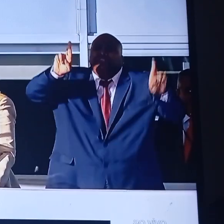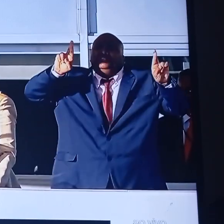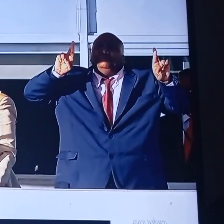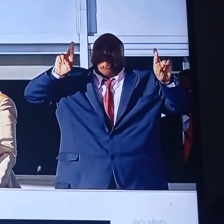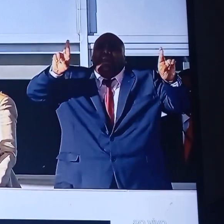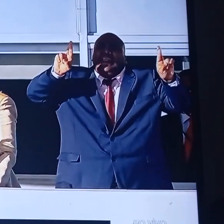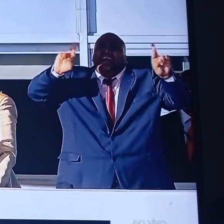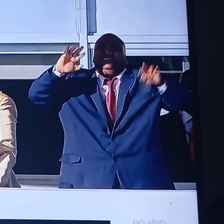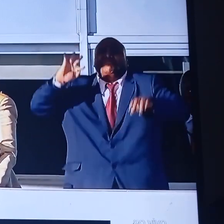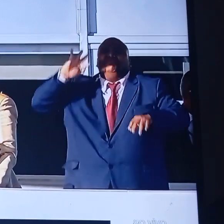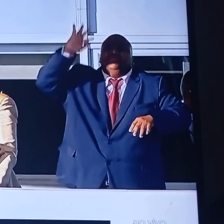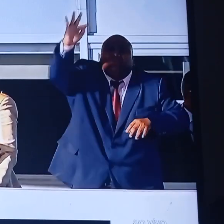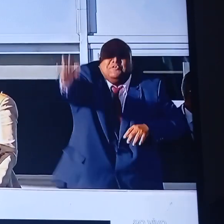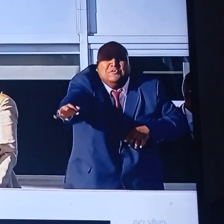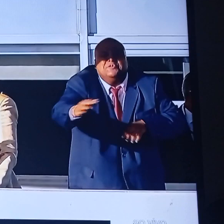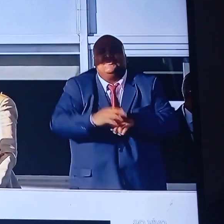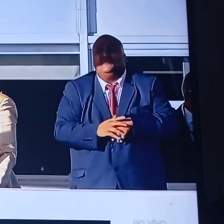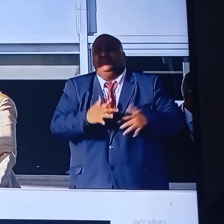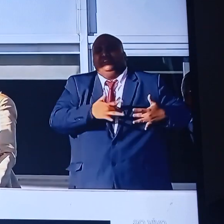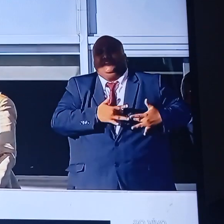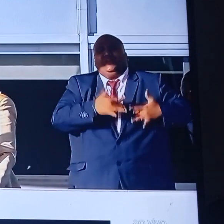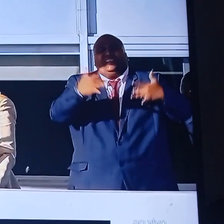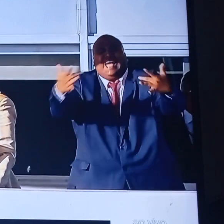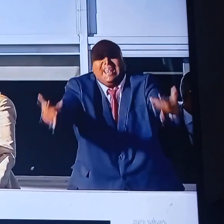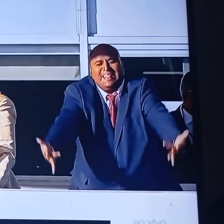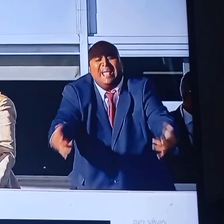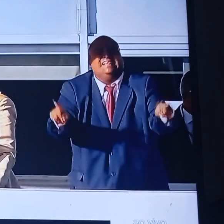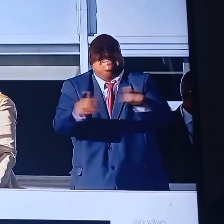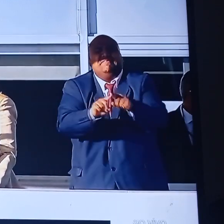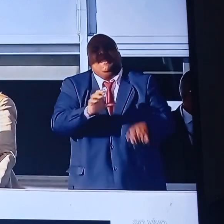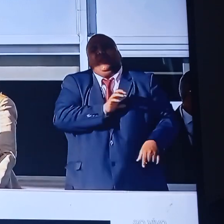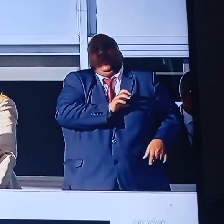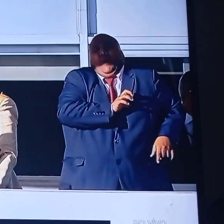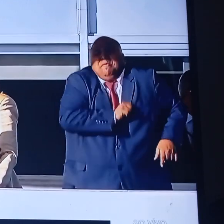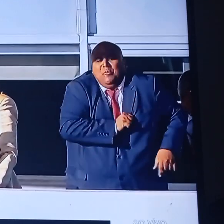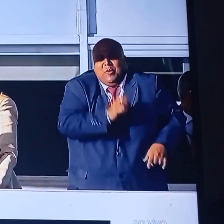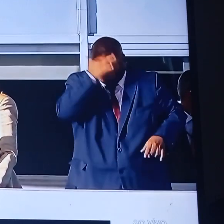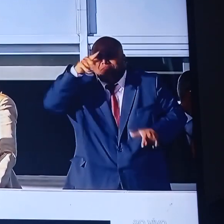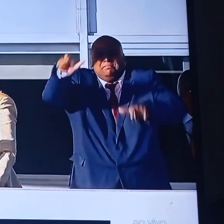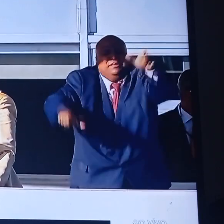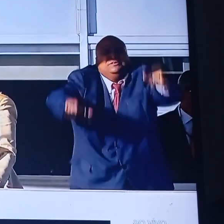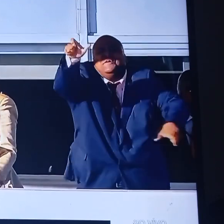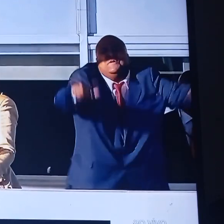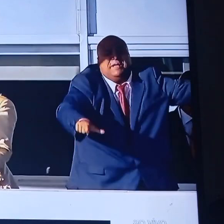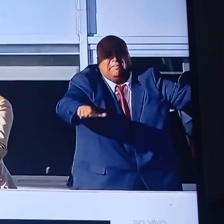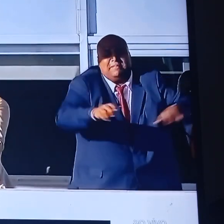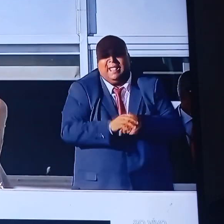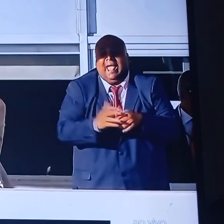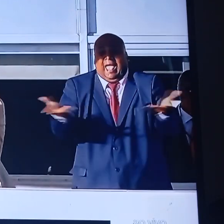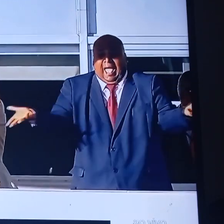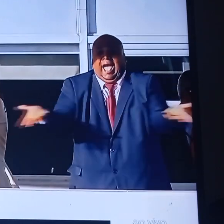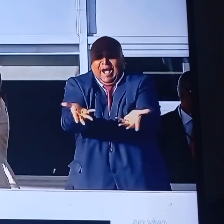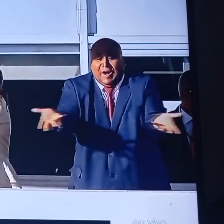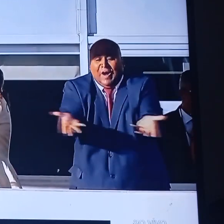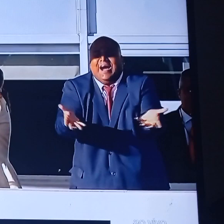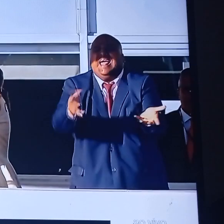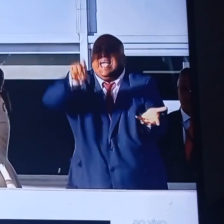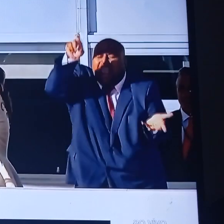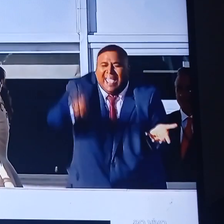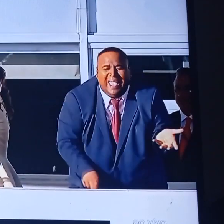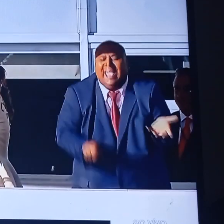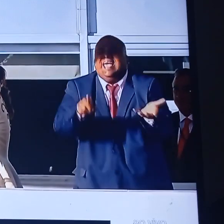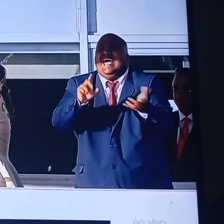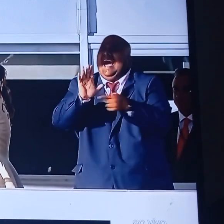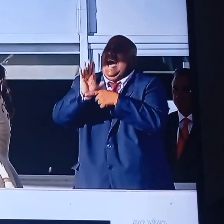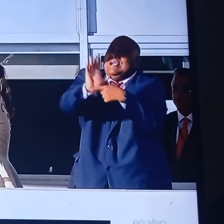esperança, da solidariedade e do amor ao próximo. Agora é hora de voltar a cuidar